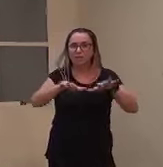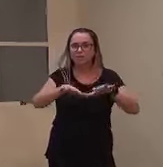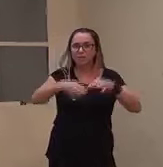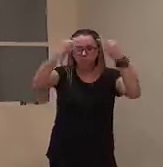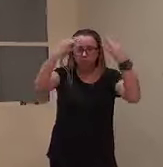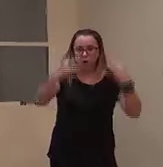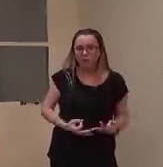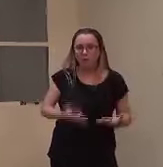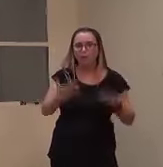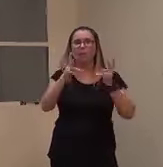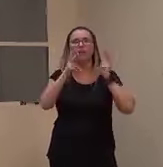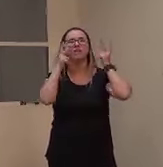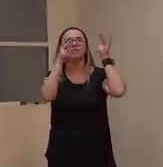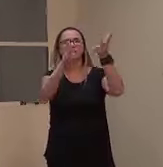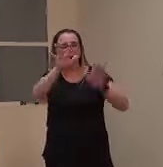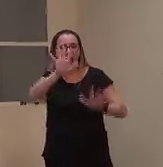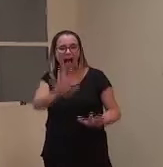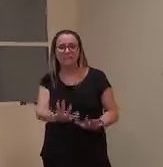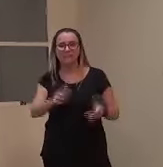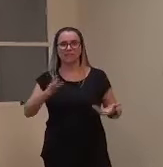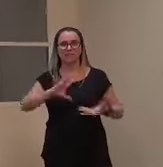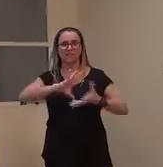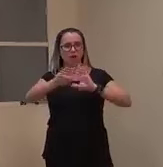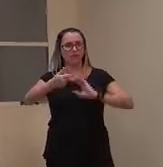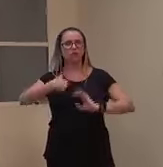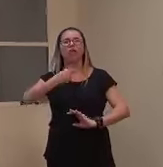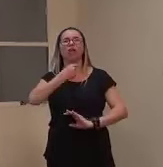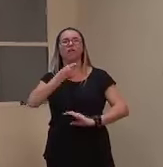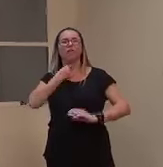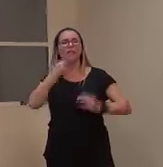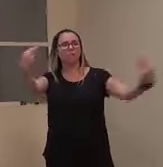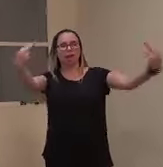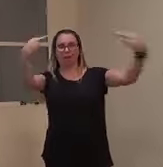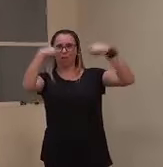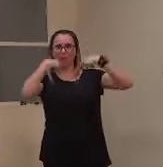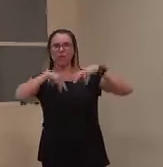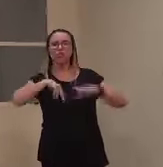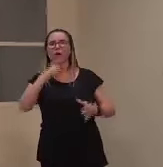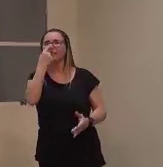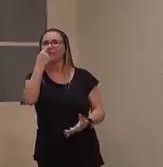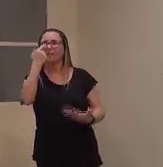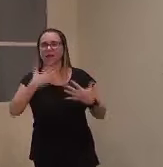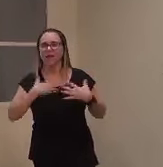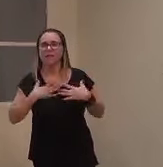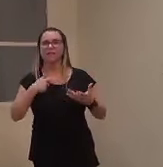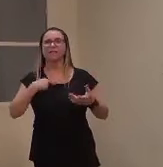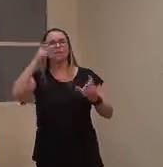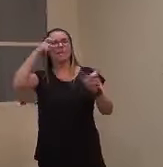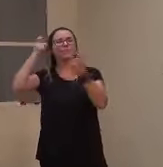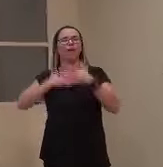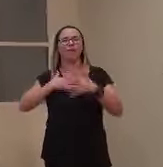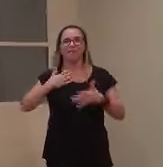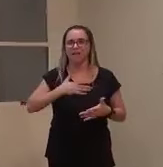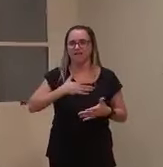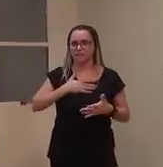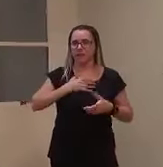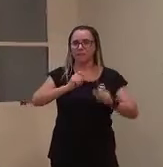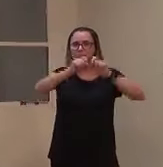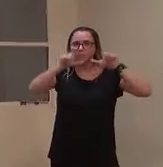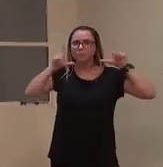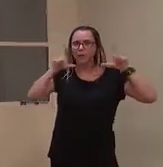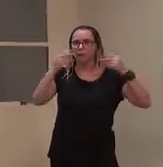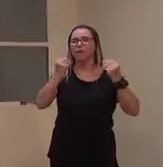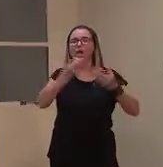decir esta es la forma en la que queremos ser recibidos estos a nuestros intereses del metro las experiencias porque la aportación